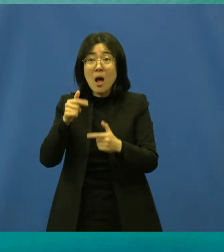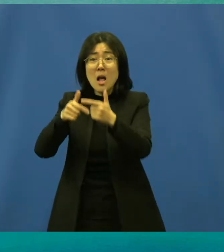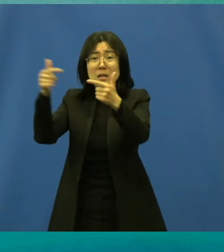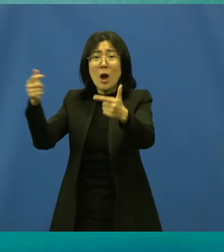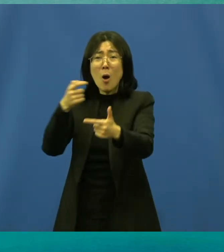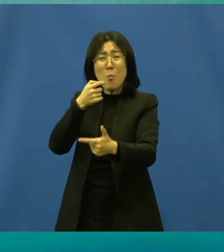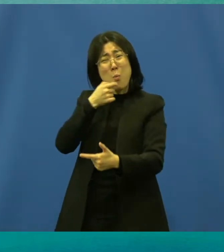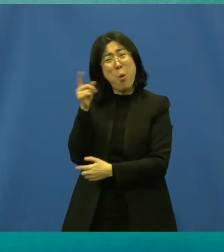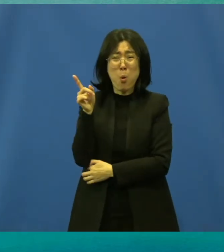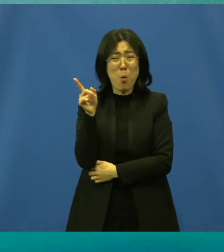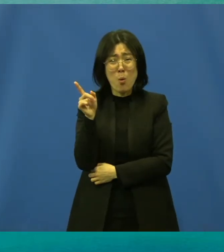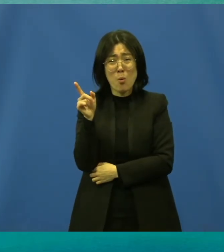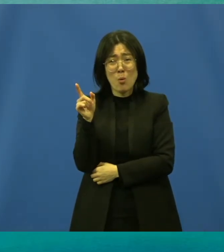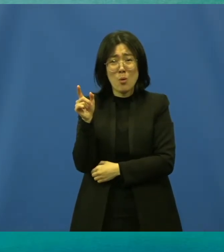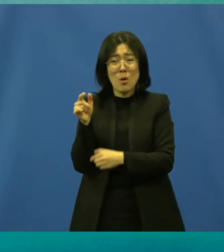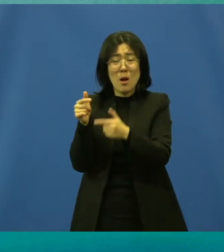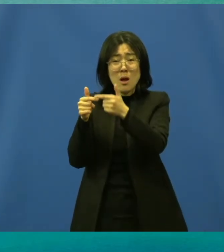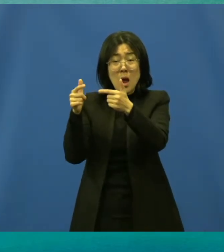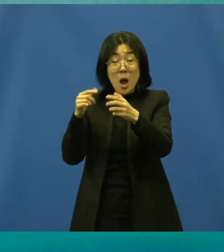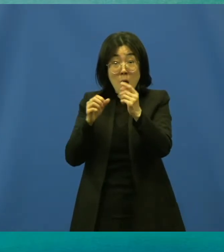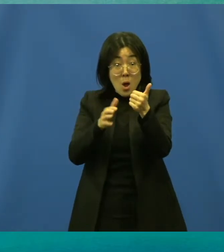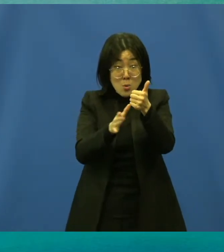이 편견이 무서워요.